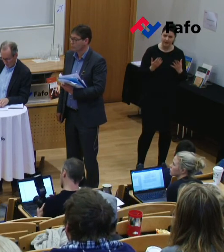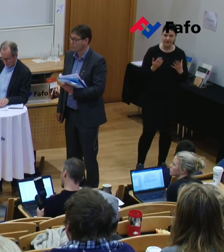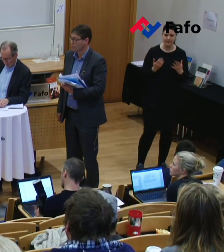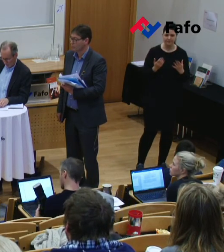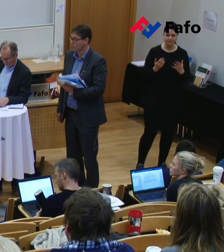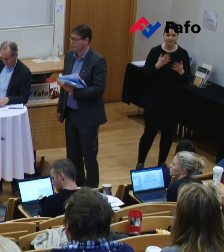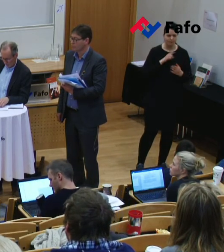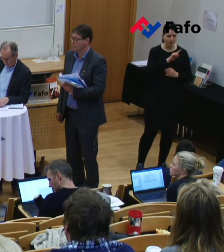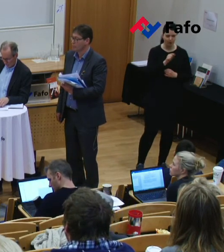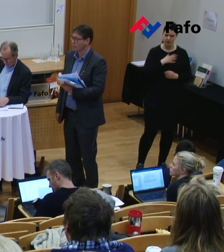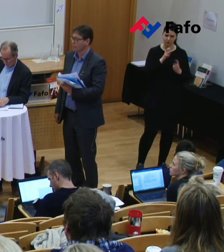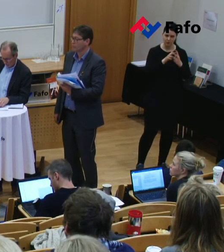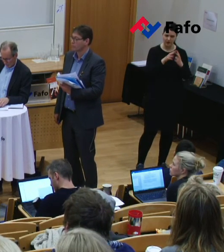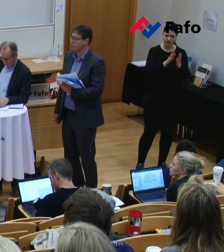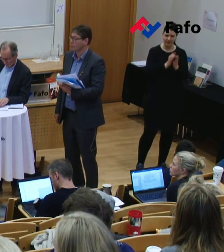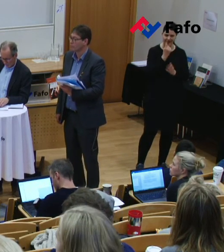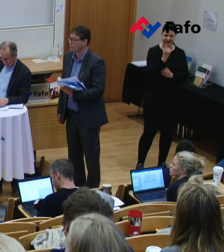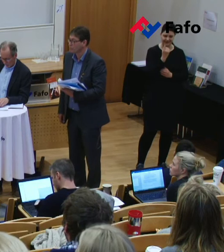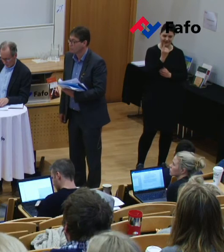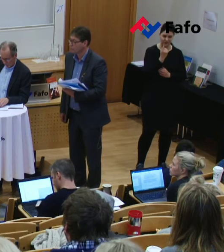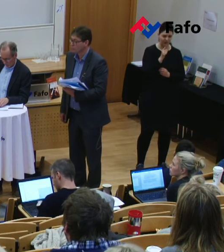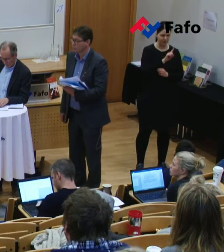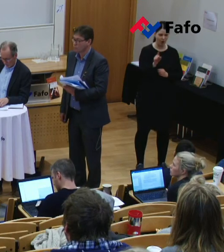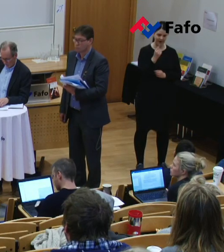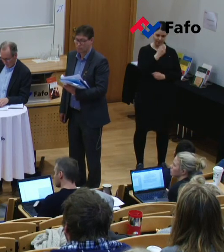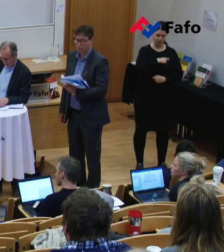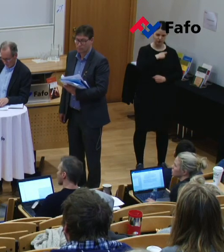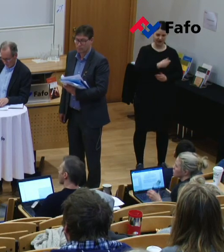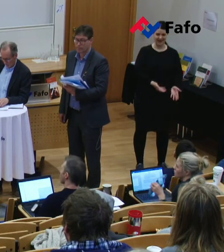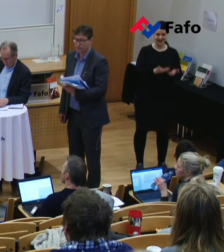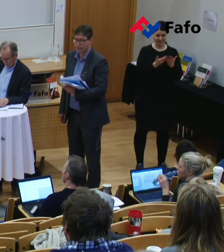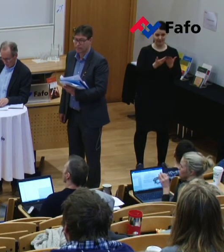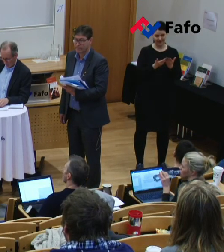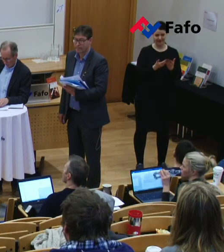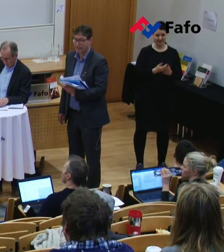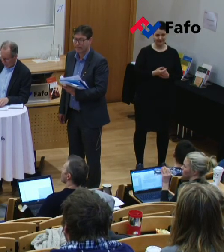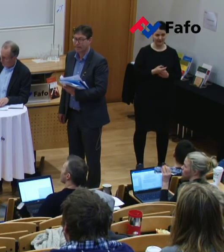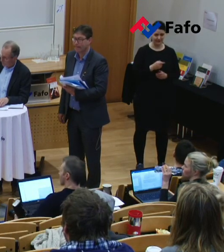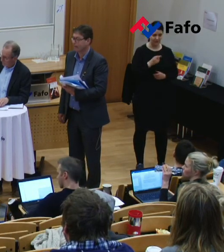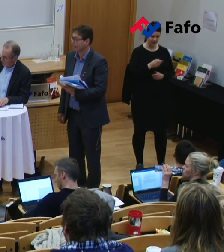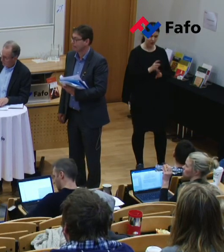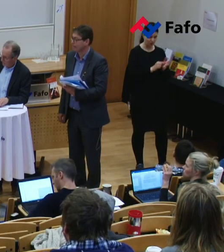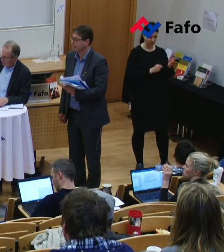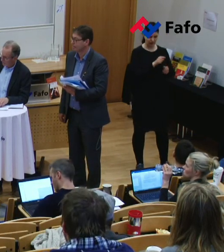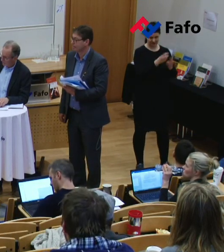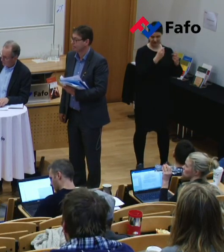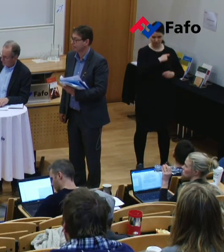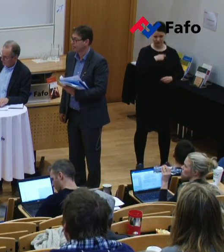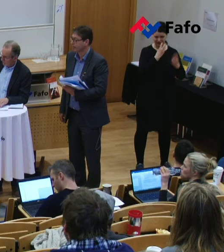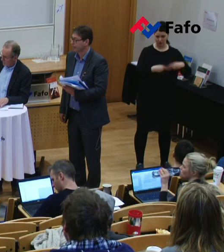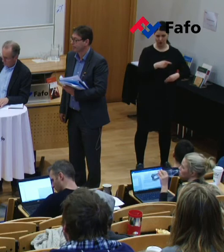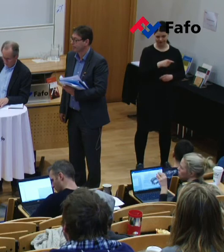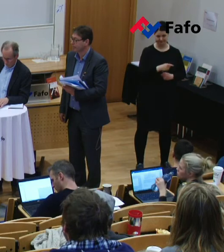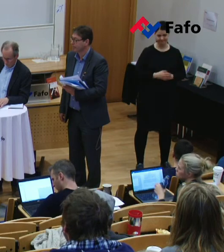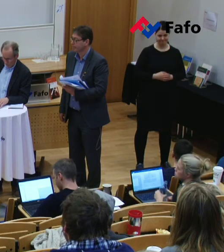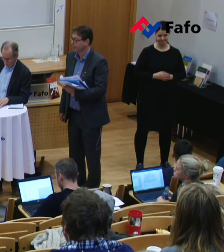måte kontakten og nettverket de har, det den profesjonelle hjelperen. Og det utfordrer jo selvfølgelig den profesjonelle rollen. Og det jeg mener